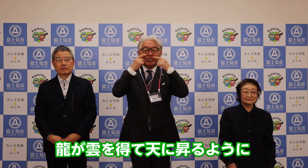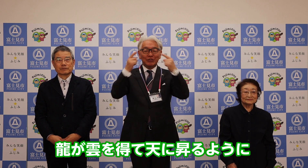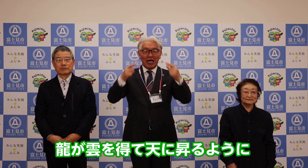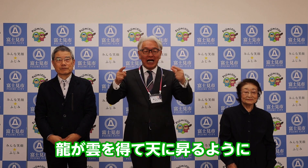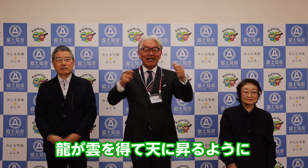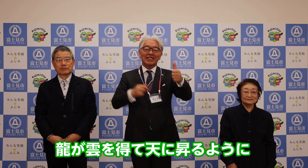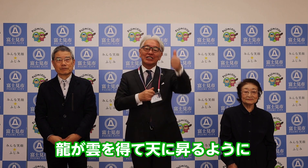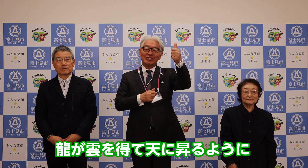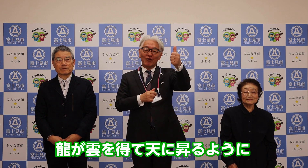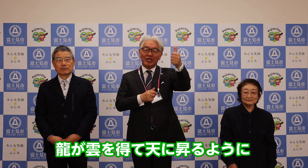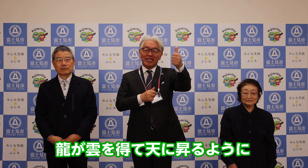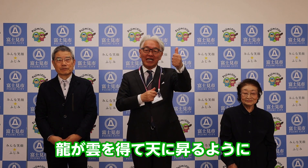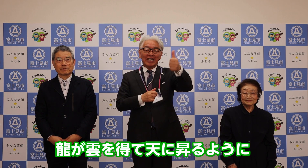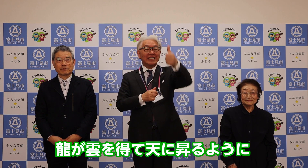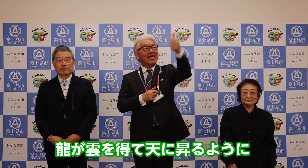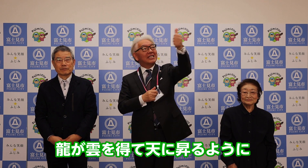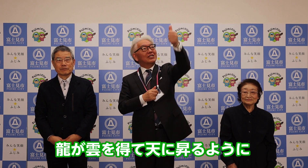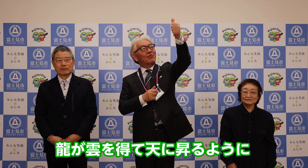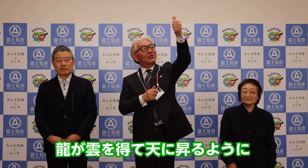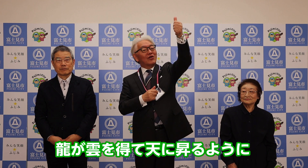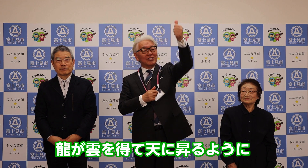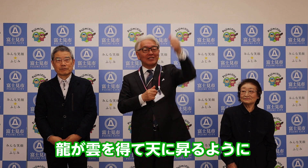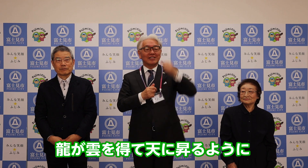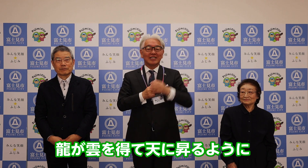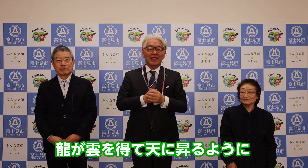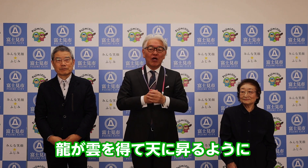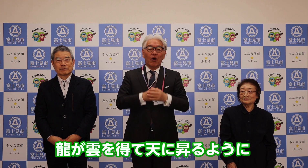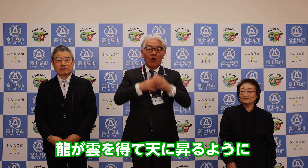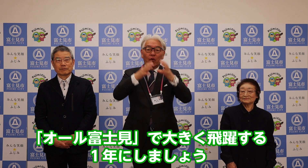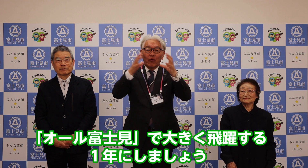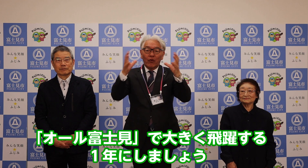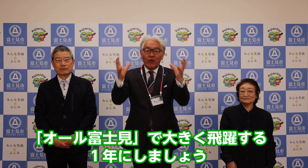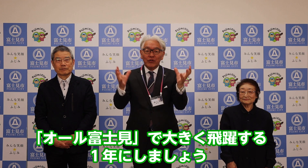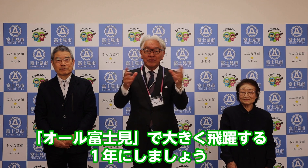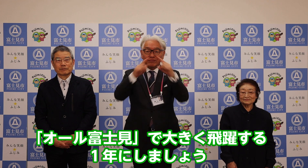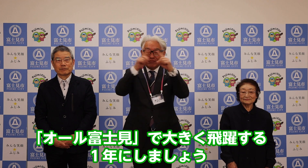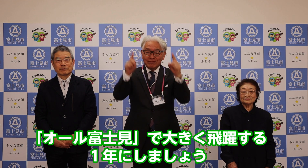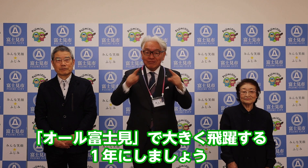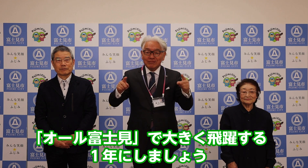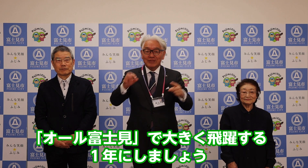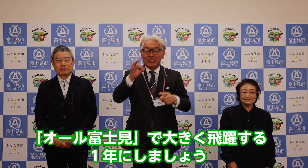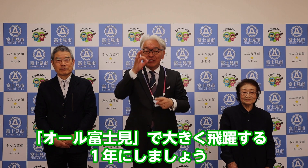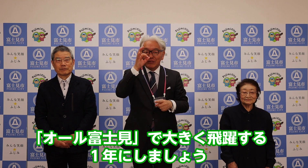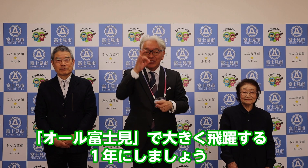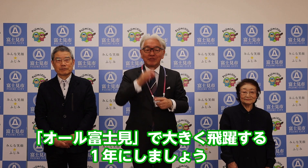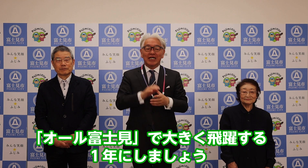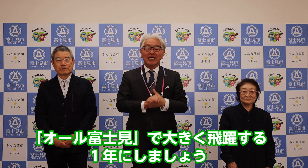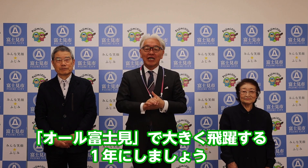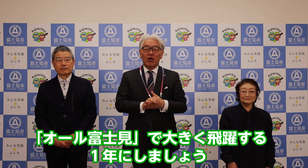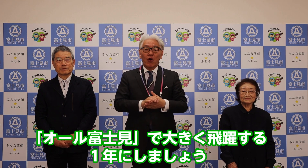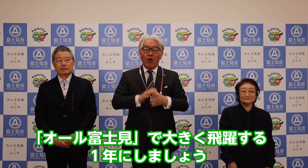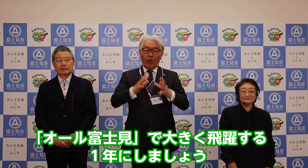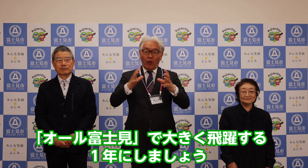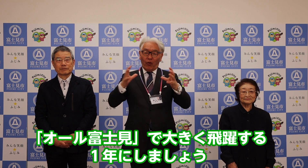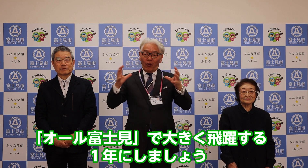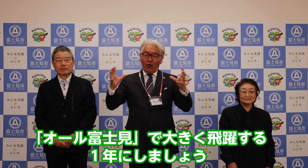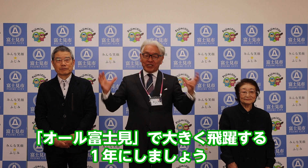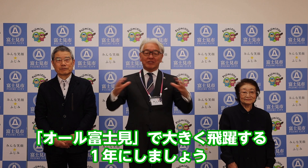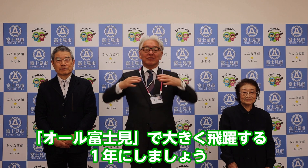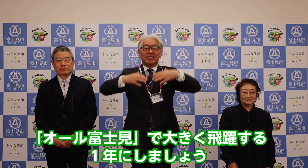龍が雲を得て天に昇るように、オール富士見で大きく飛